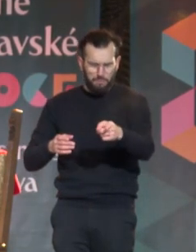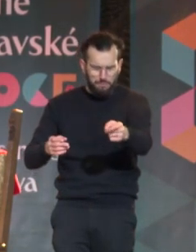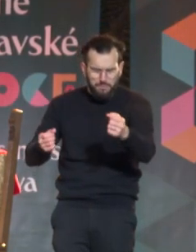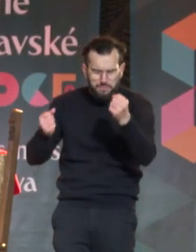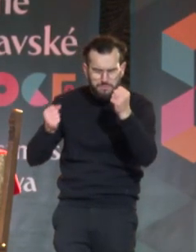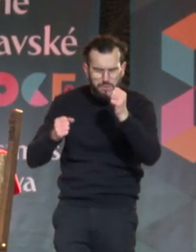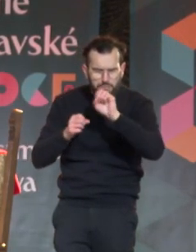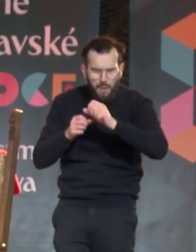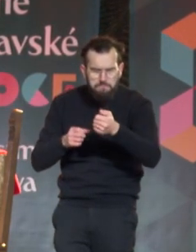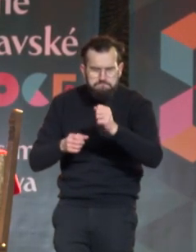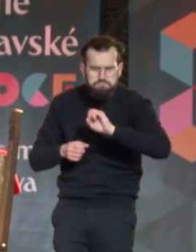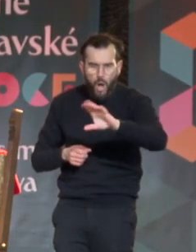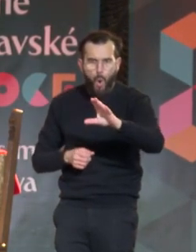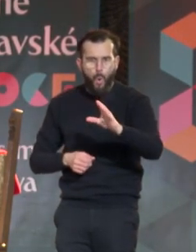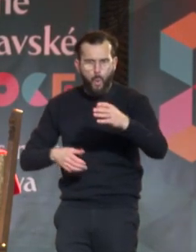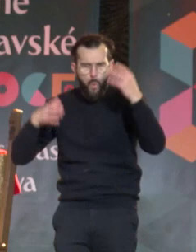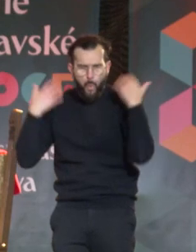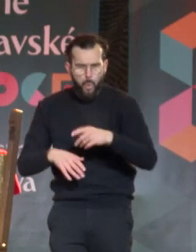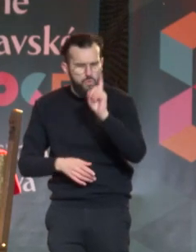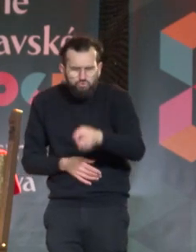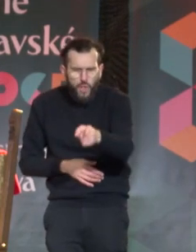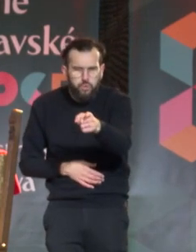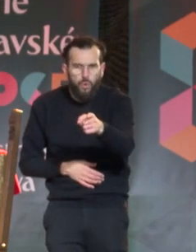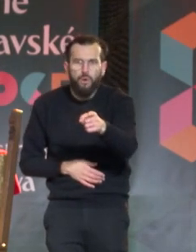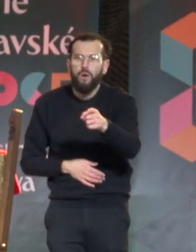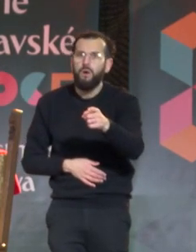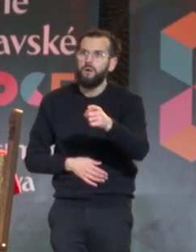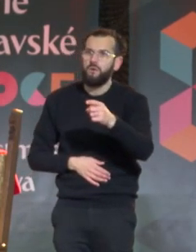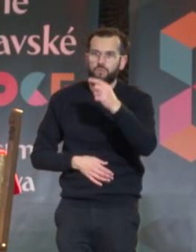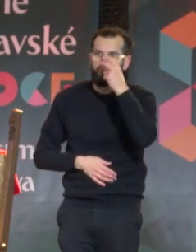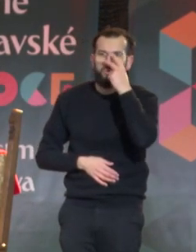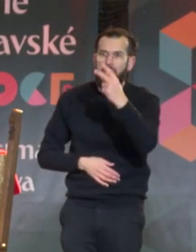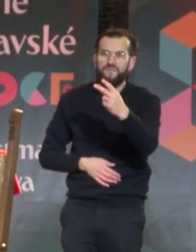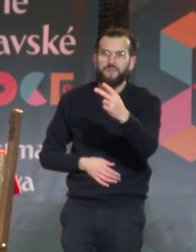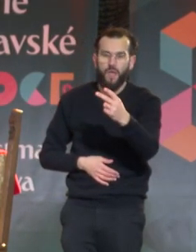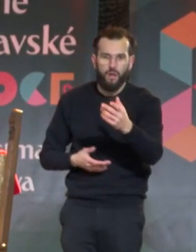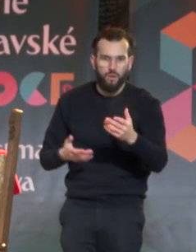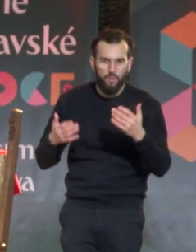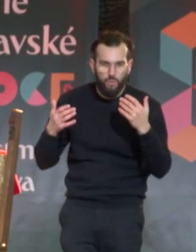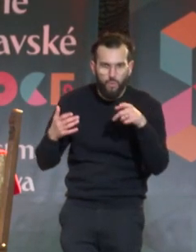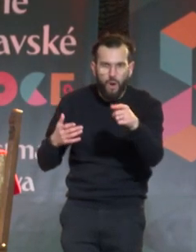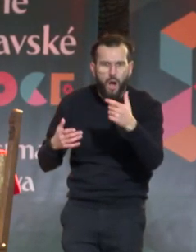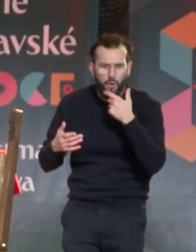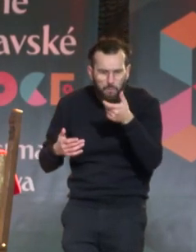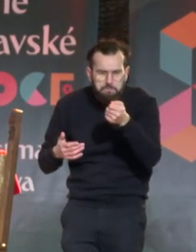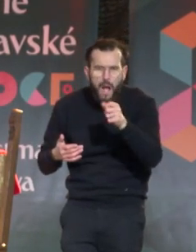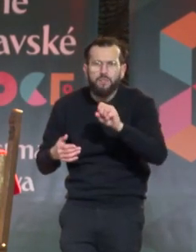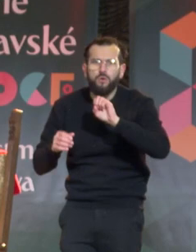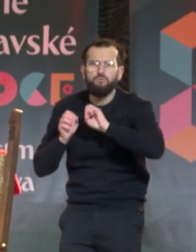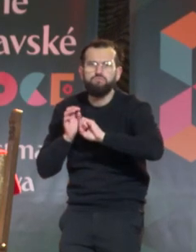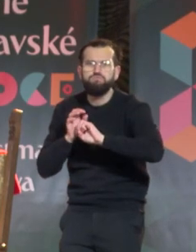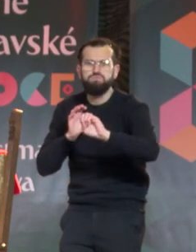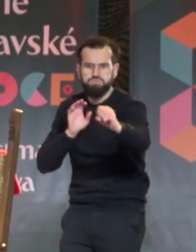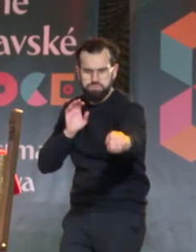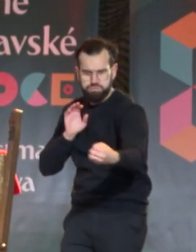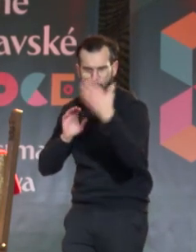silná, pretože... Ty kokos, čo to je? Tak to som ešte nevidel. Ako s tou baterkou svieti na náš